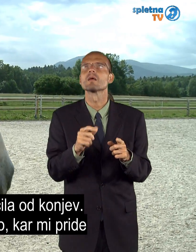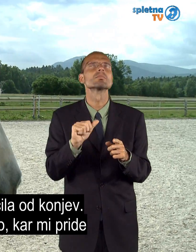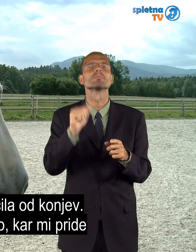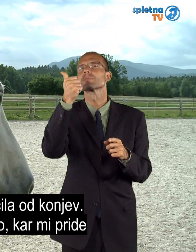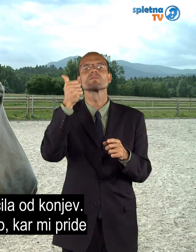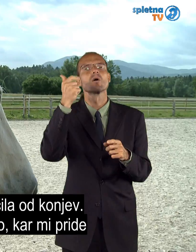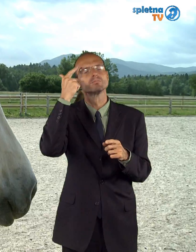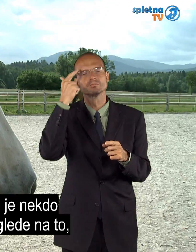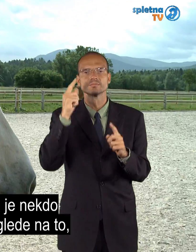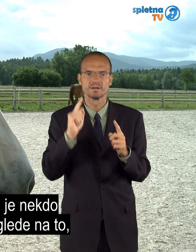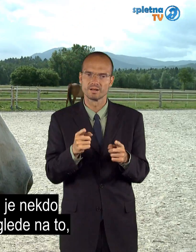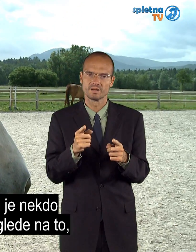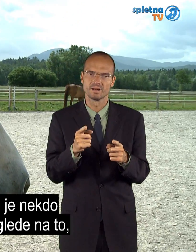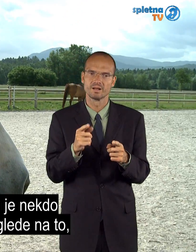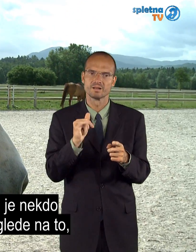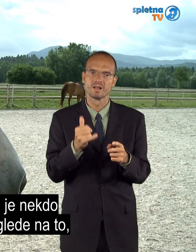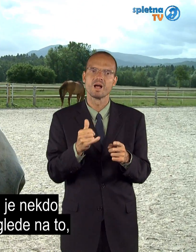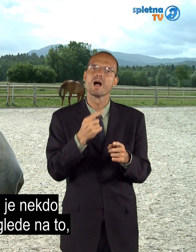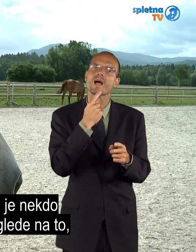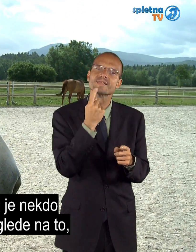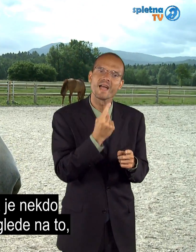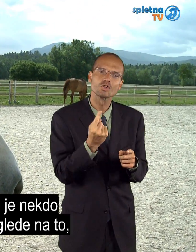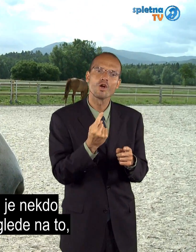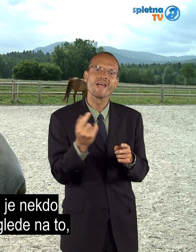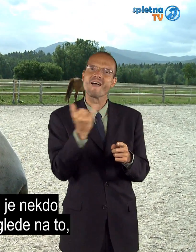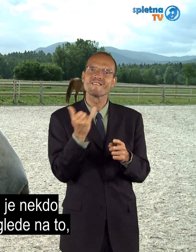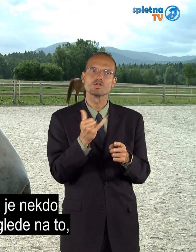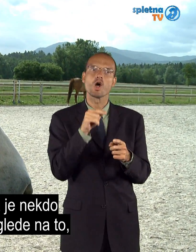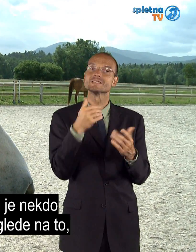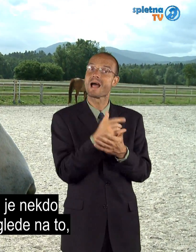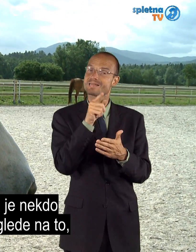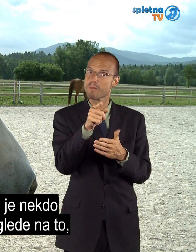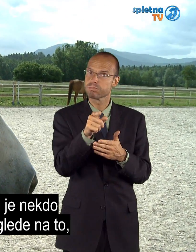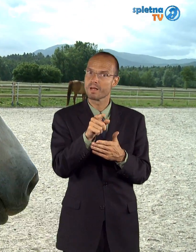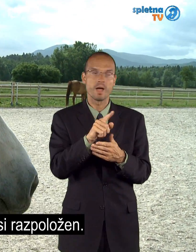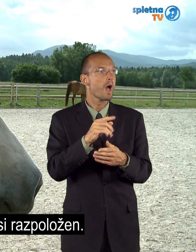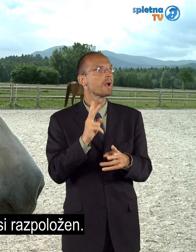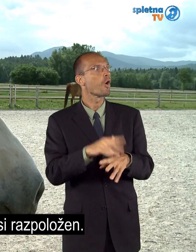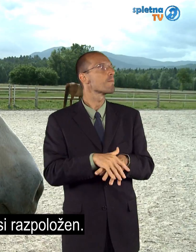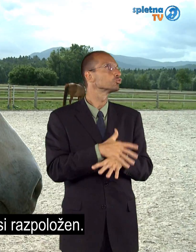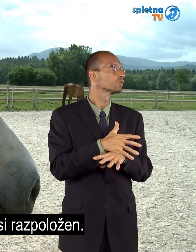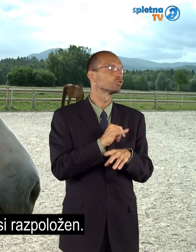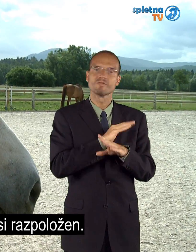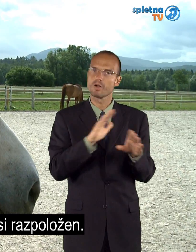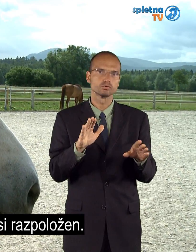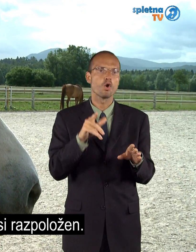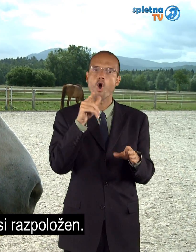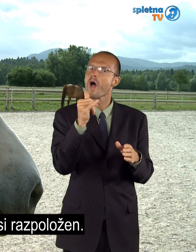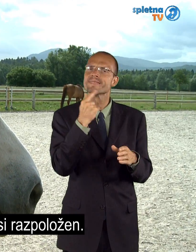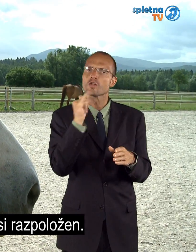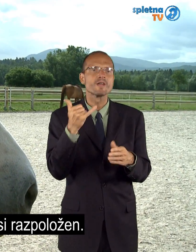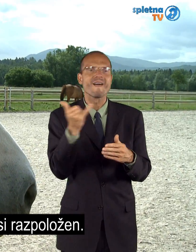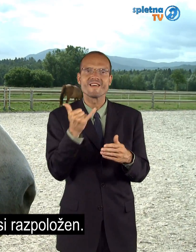ki mi prvo pridejo na pamet, je to, da je nekdo vedno tam zate, ne glede na to, kako se počutiš, kako si